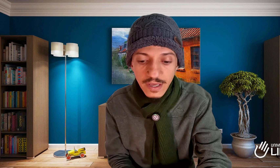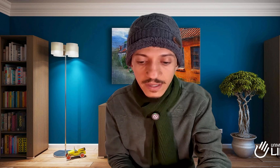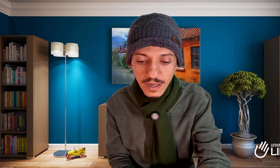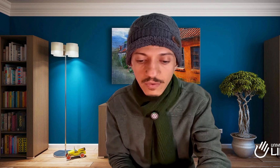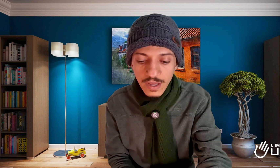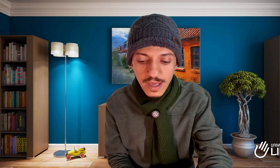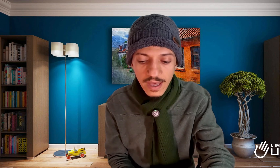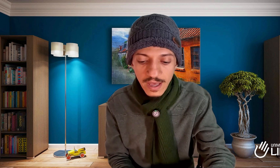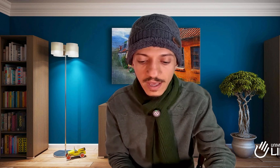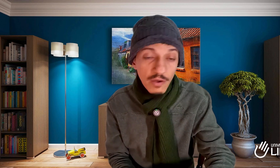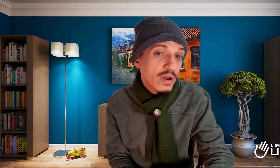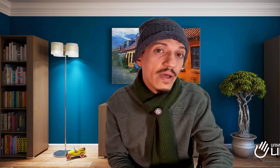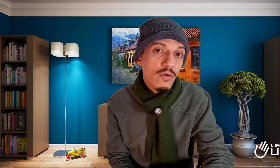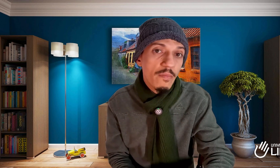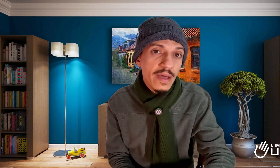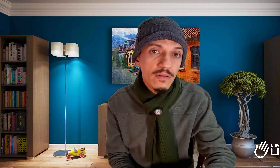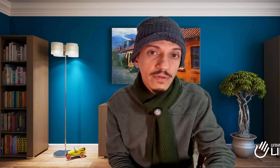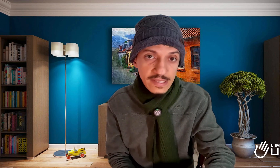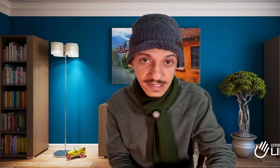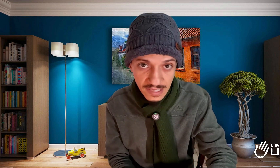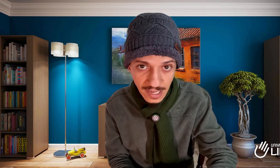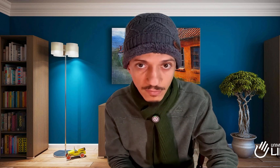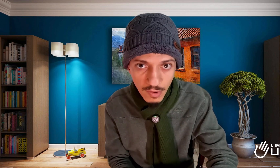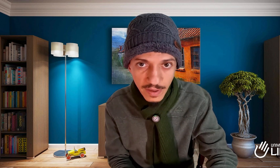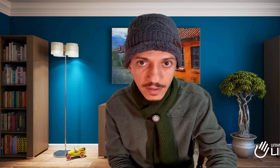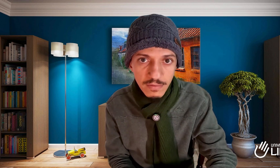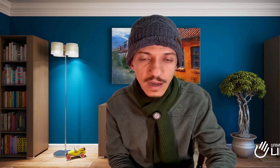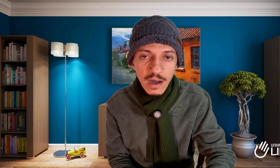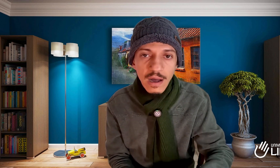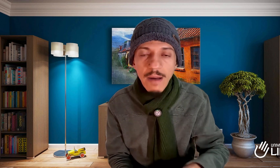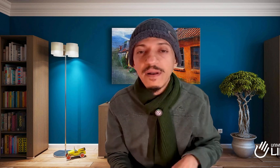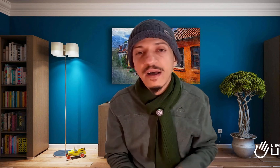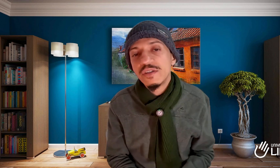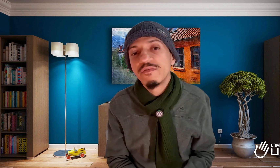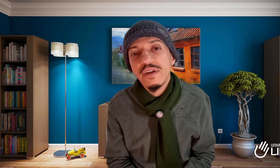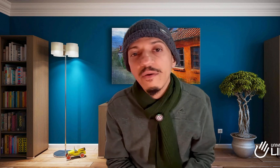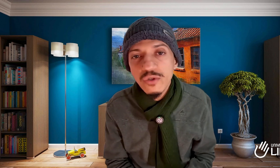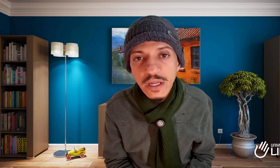Então, eu não recomendo nesse exato momento aplicativo